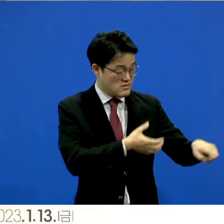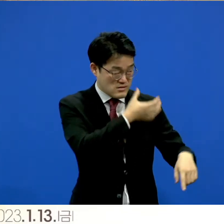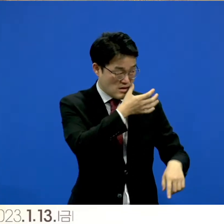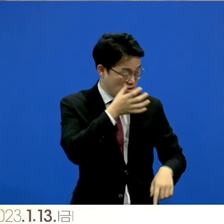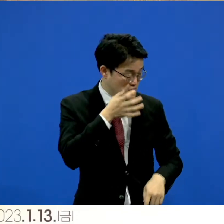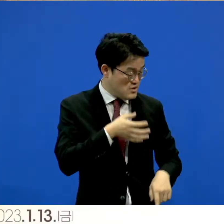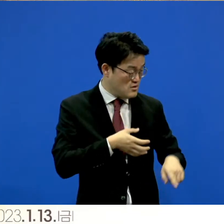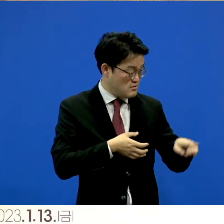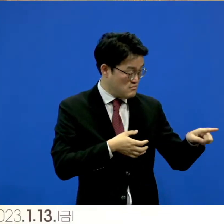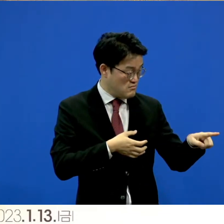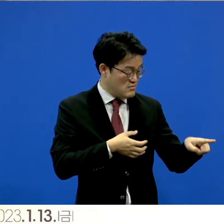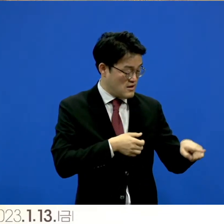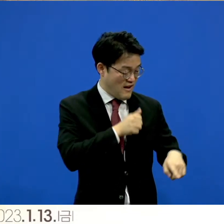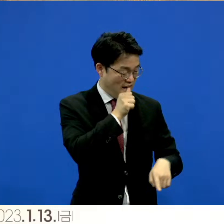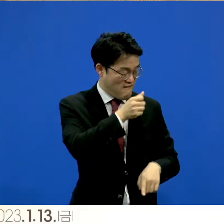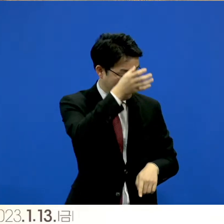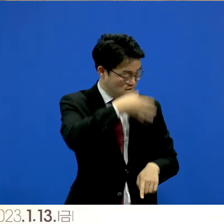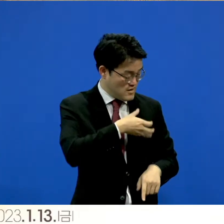배제.